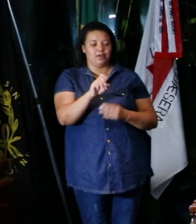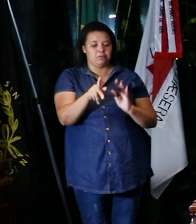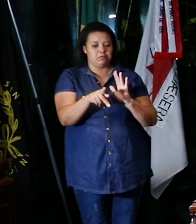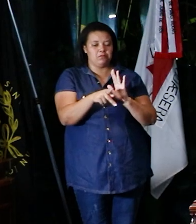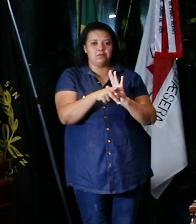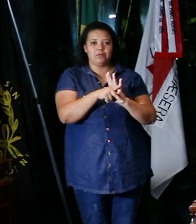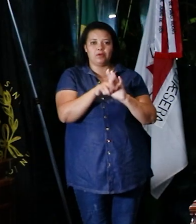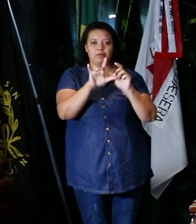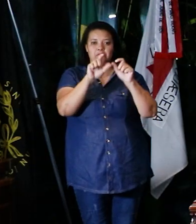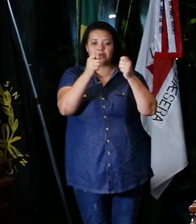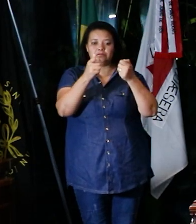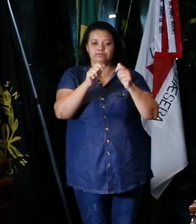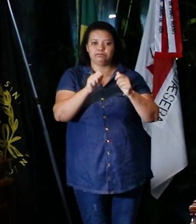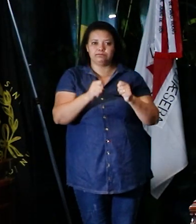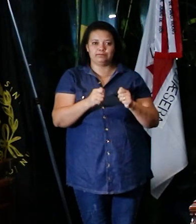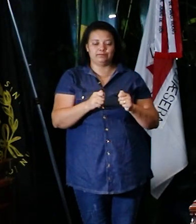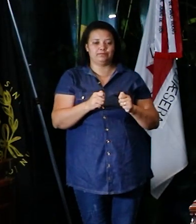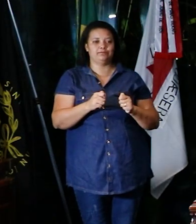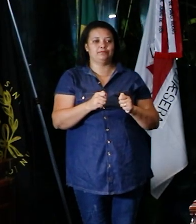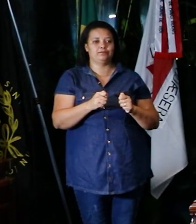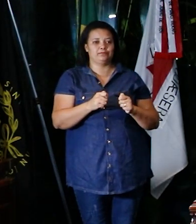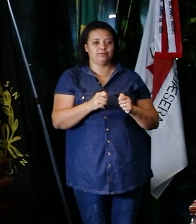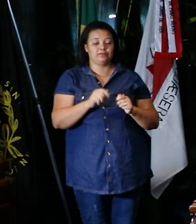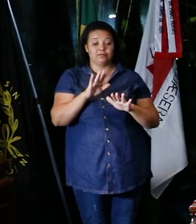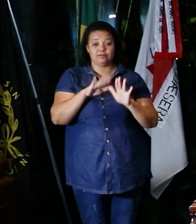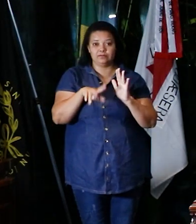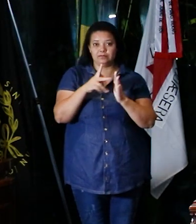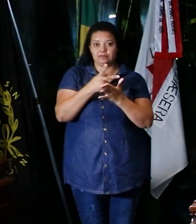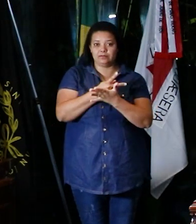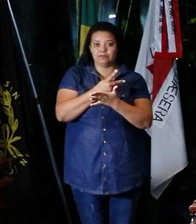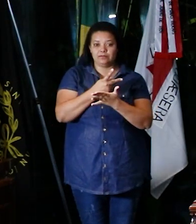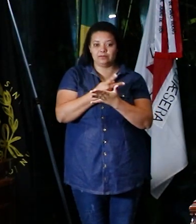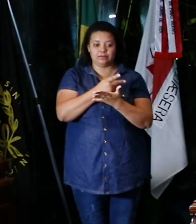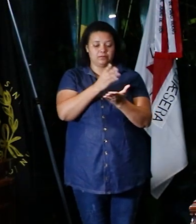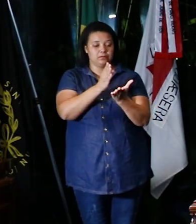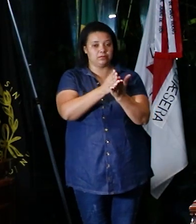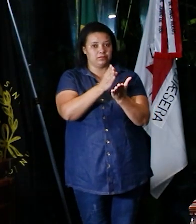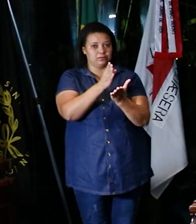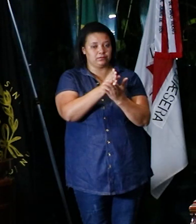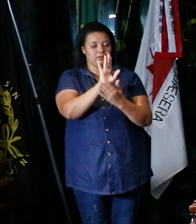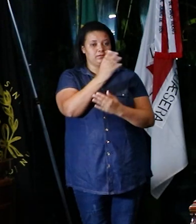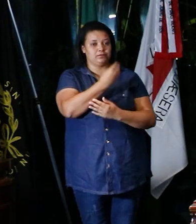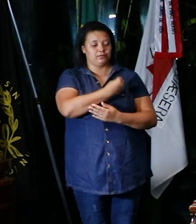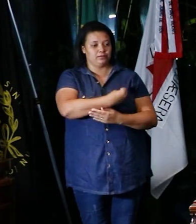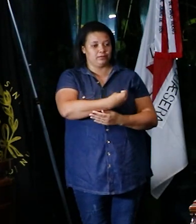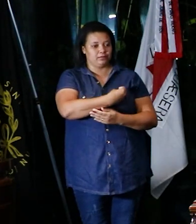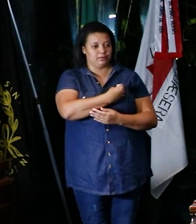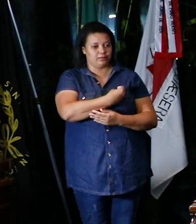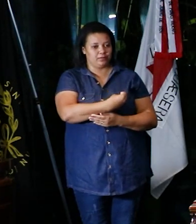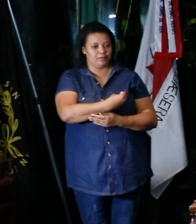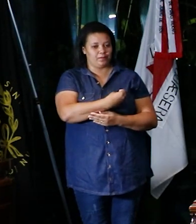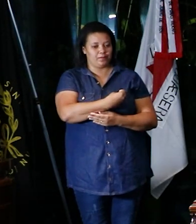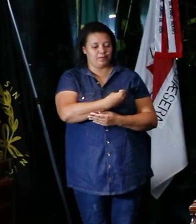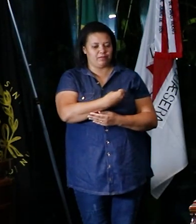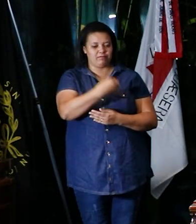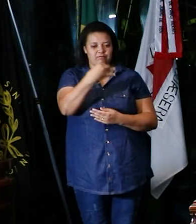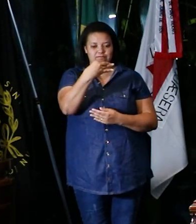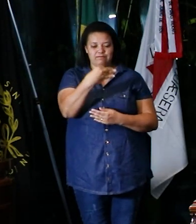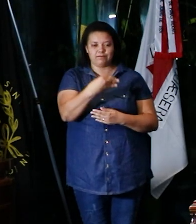mesmo. A esmo, errante, constante, presente,